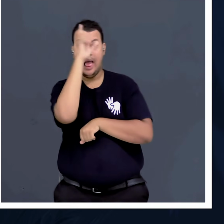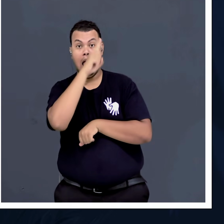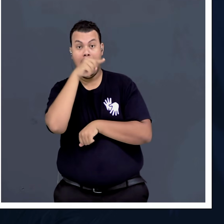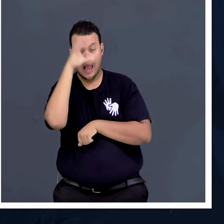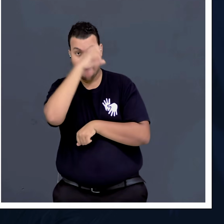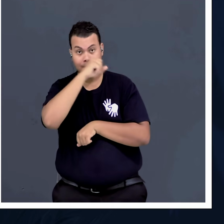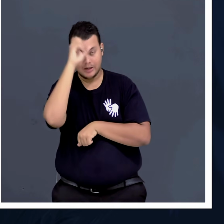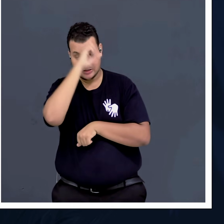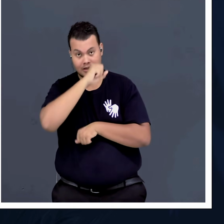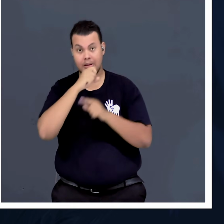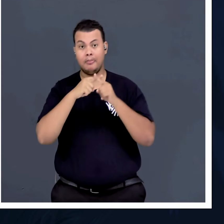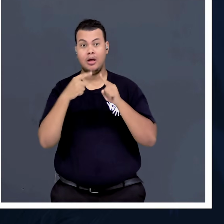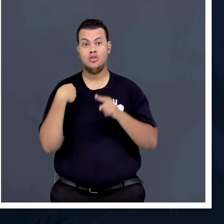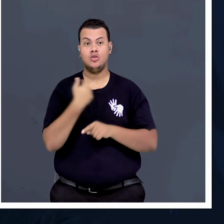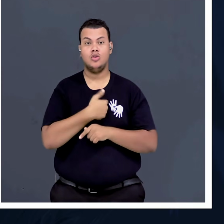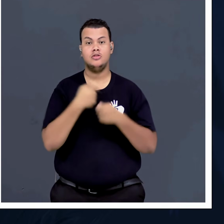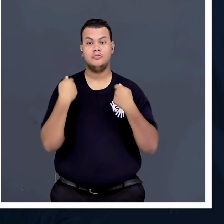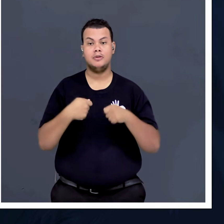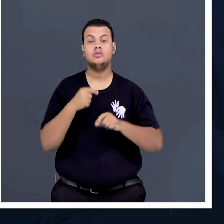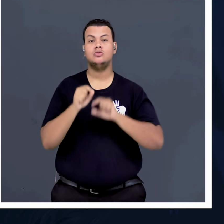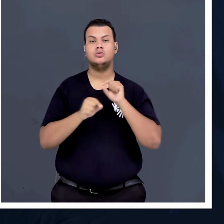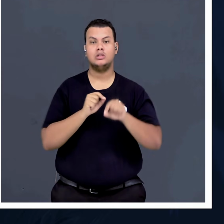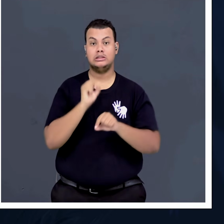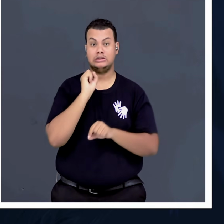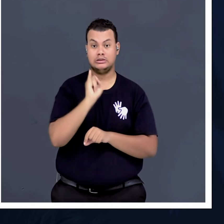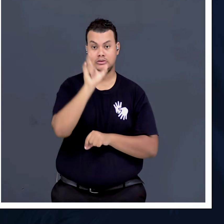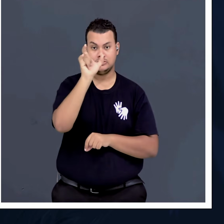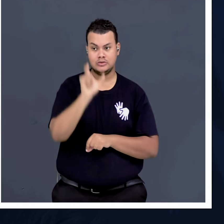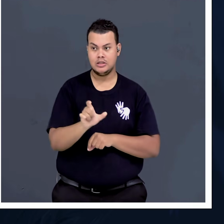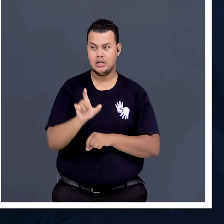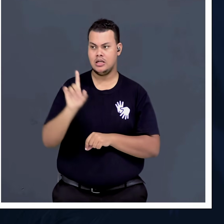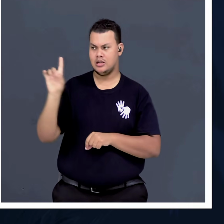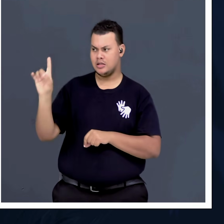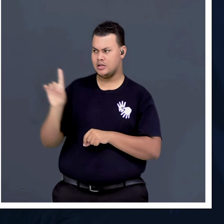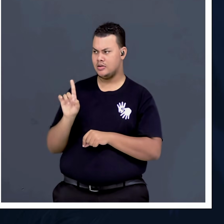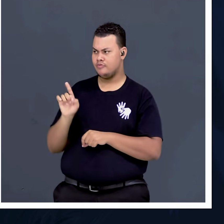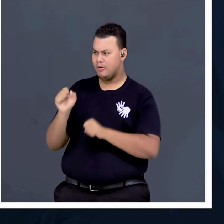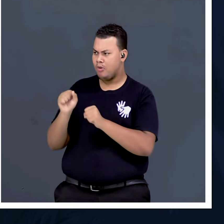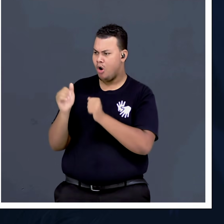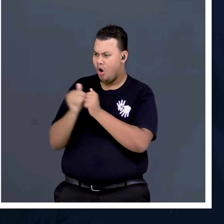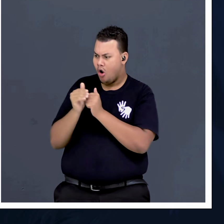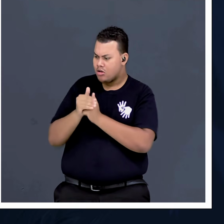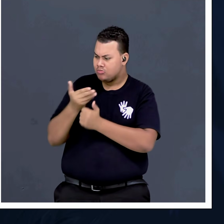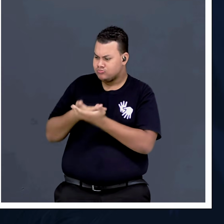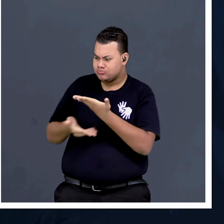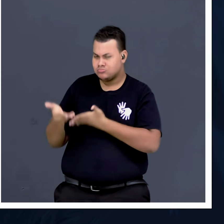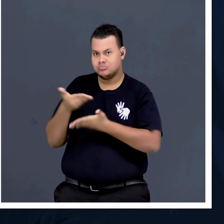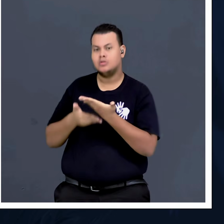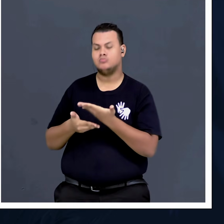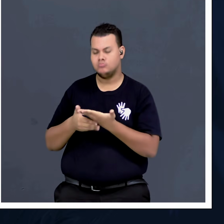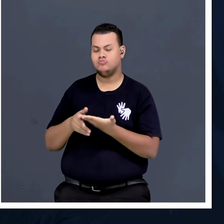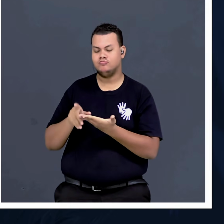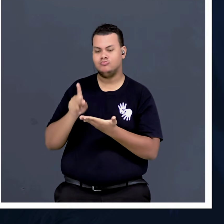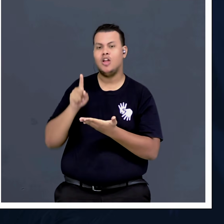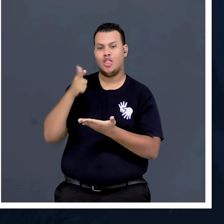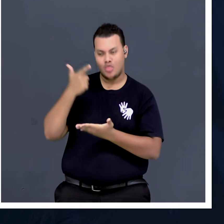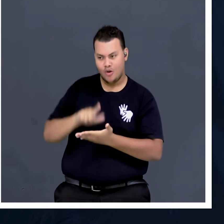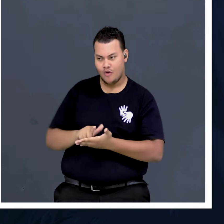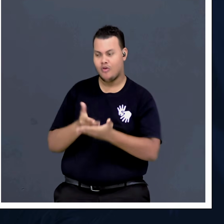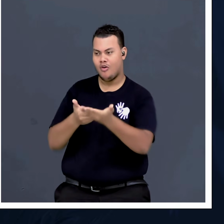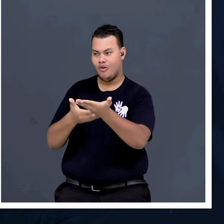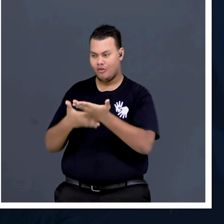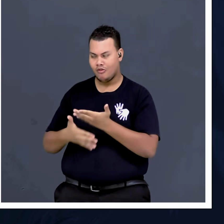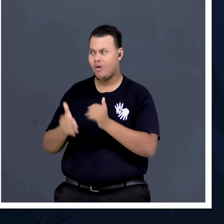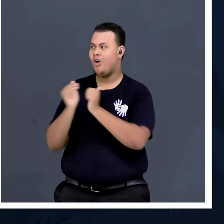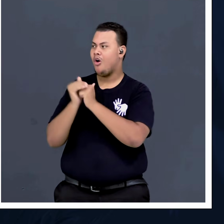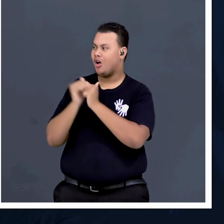aprender. Mas nós investimos tempo naquele que diz assim: meu irmão, minha irmã, você pode orar por mim? Aí a gente convida de novo, a gente